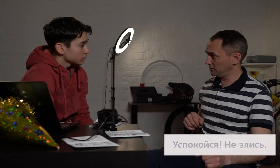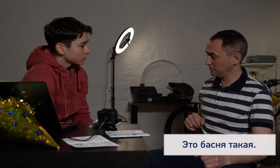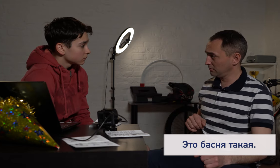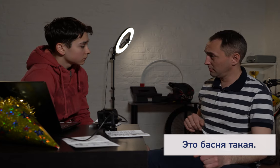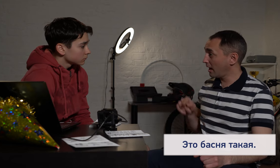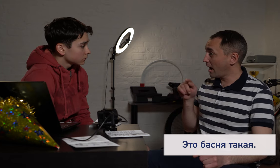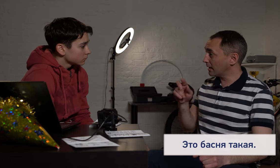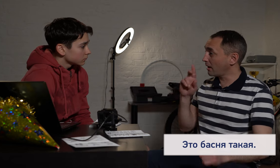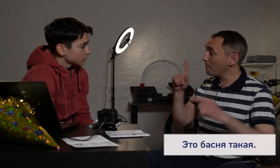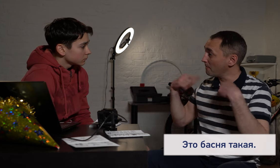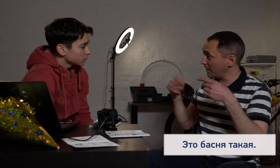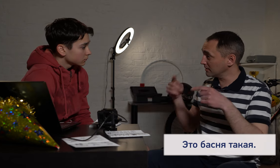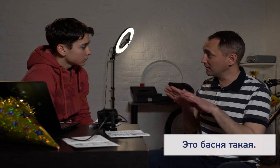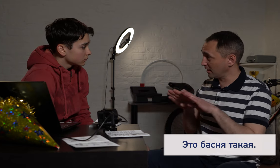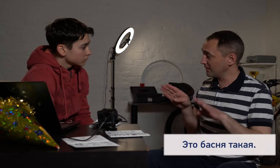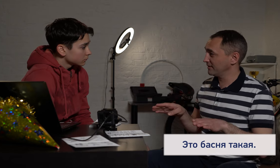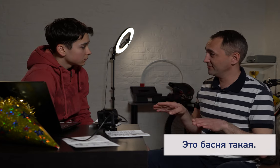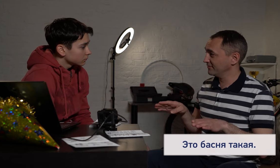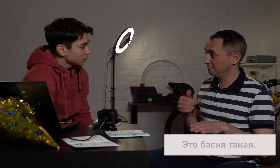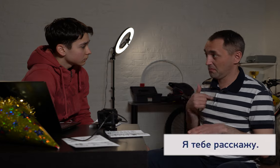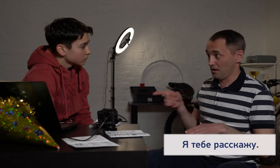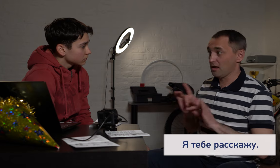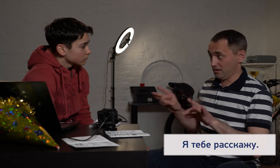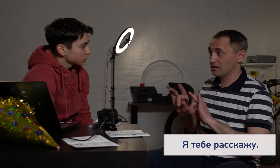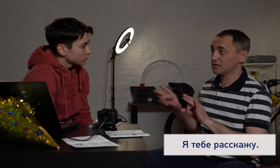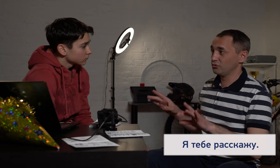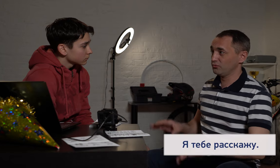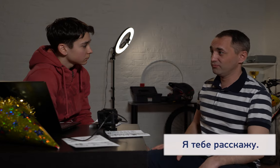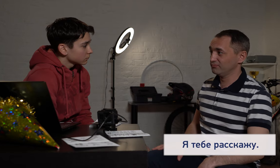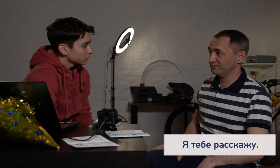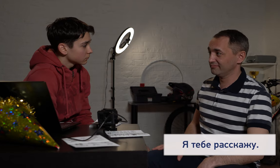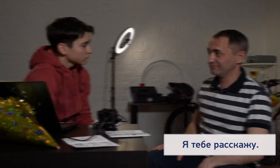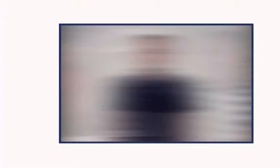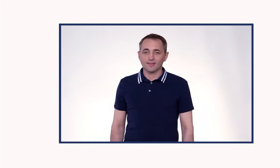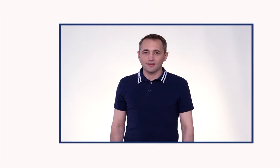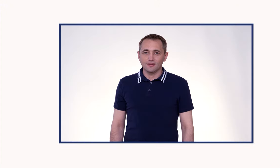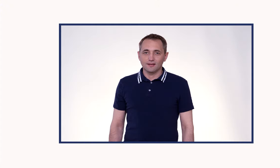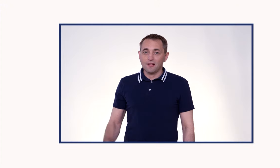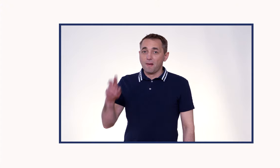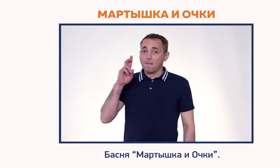злись. Это басня такая. Я тебе расскажу.